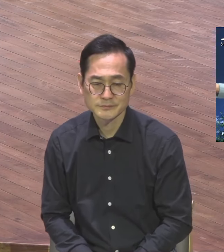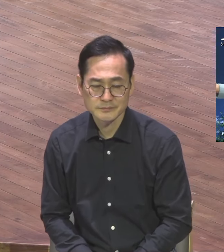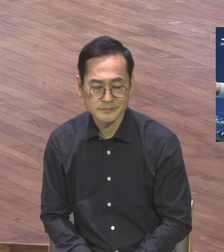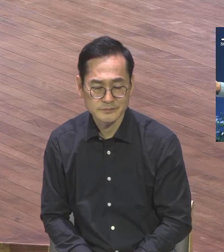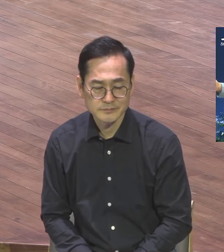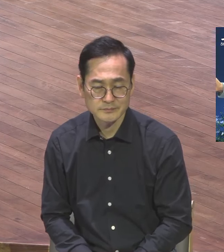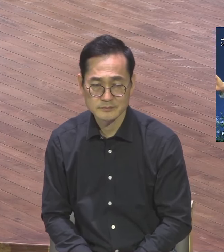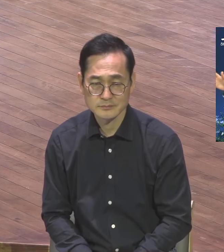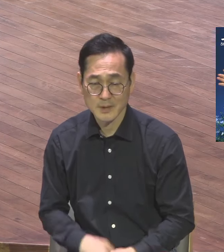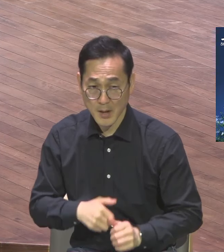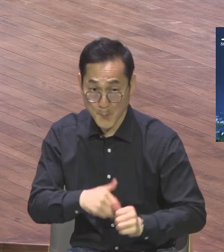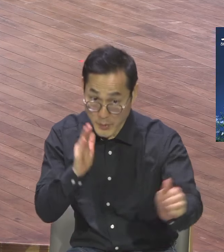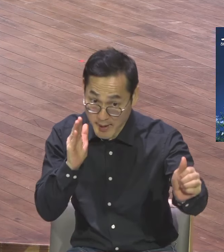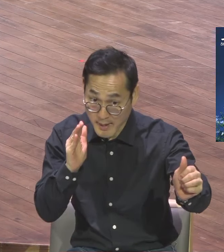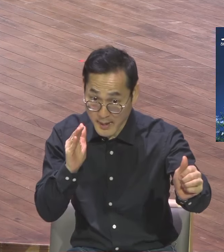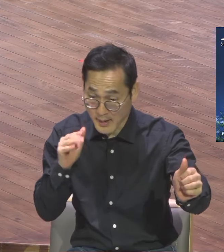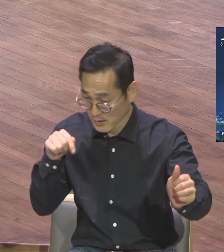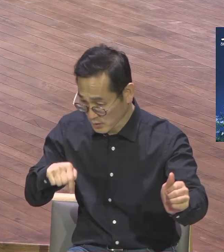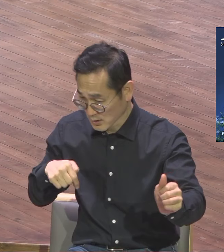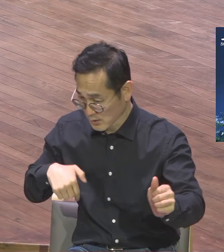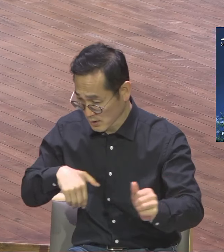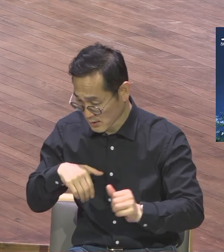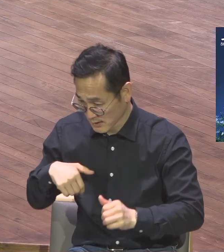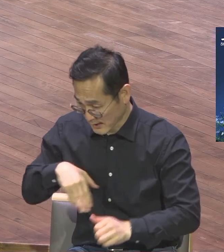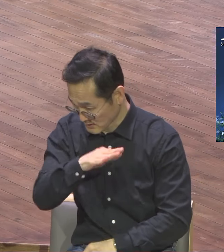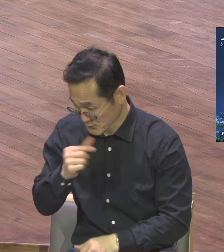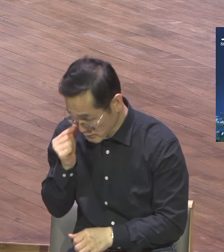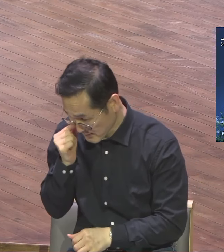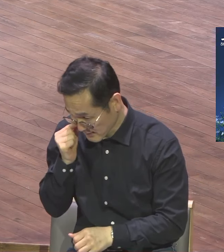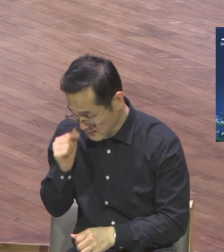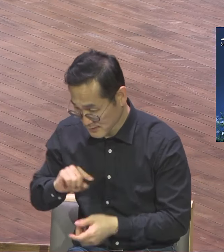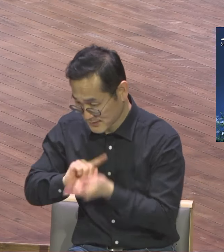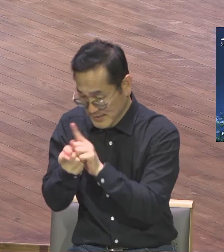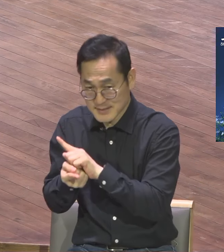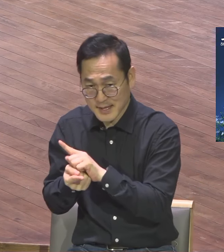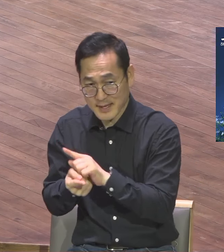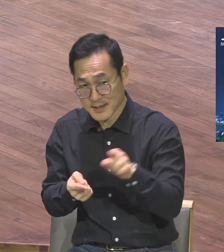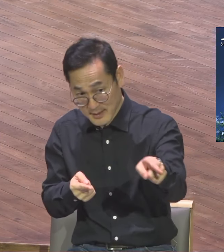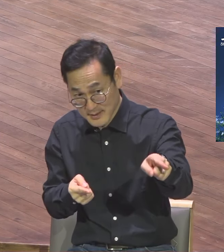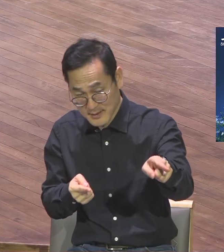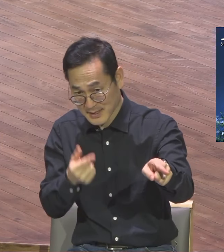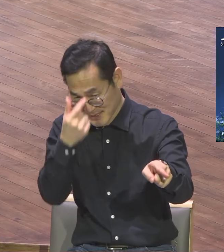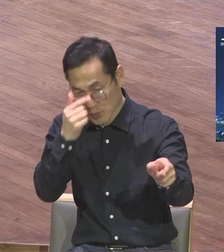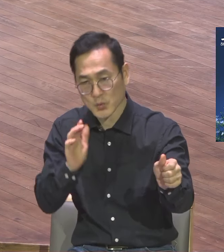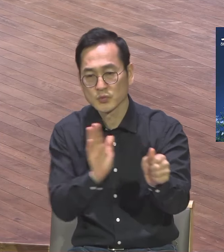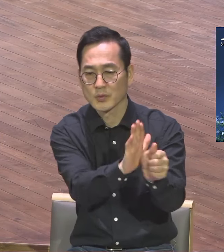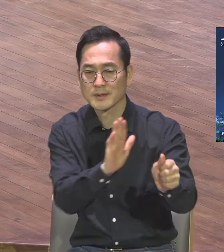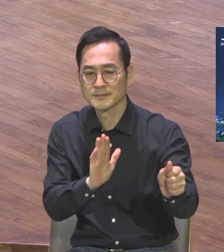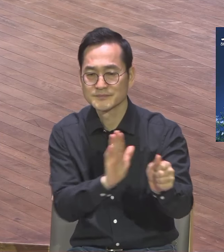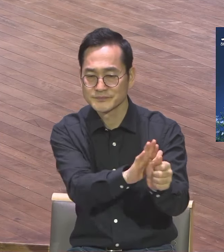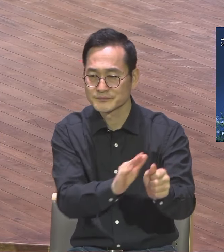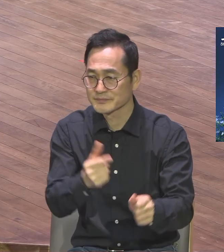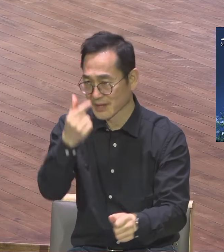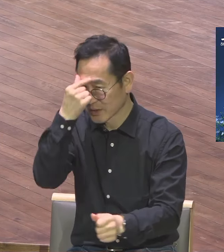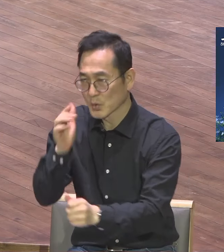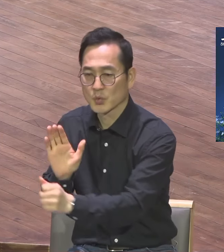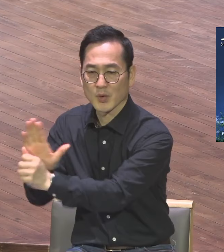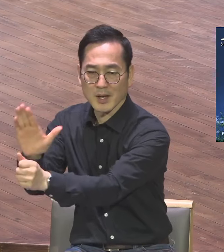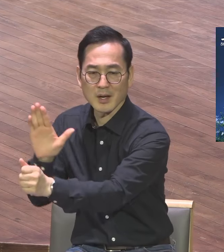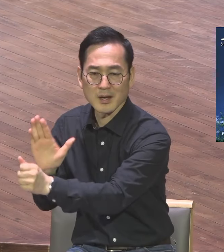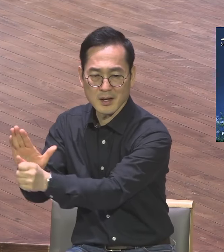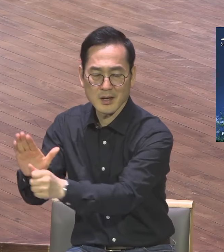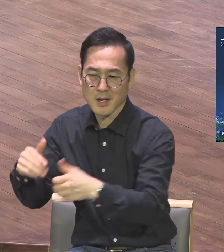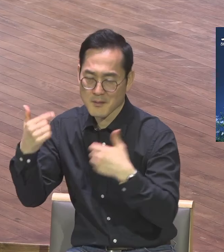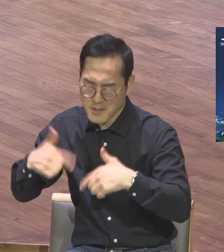가는 분이 있었고, 못 가는 분들은 그 간 선교사를 위해서